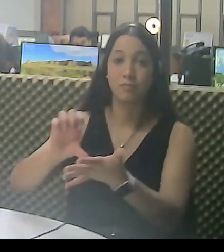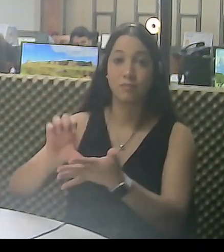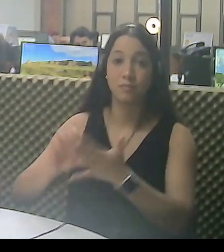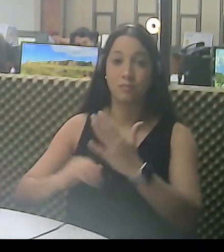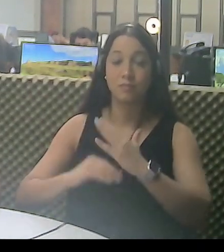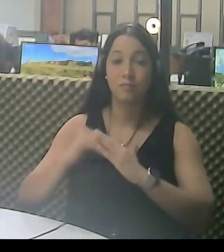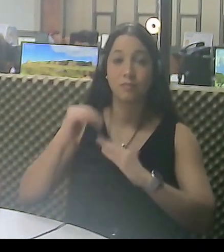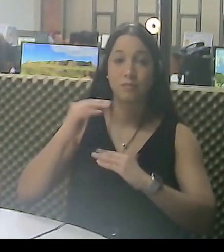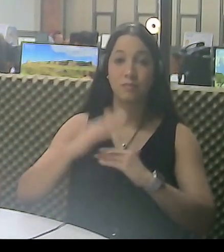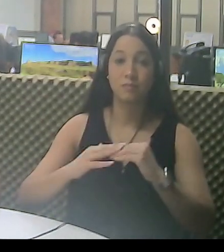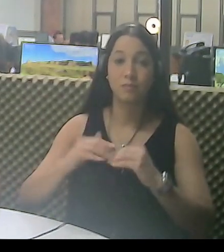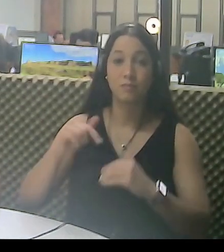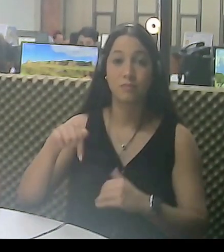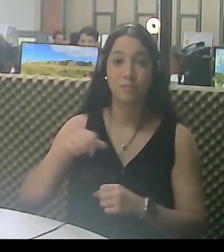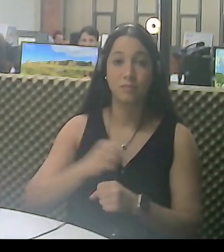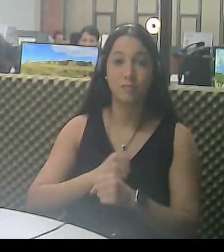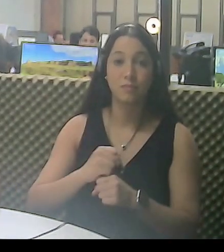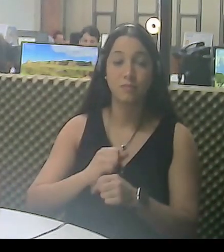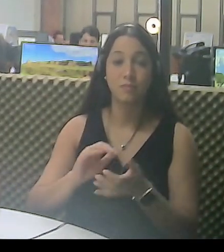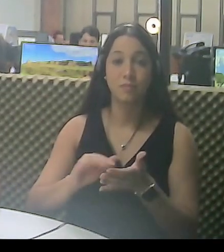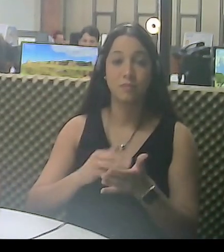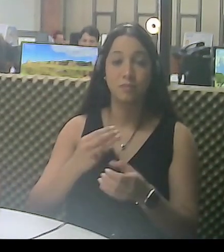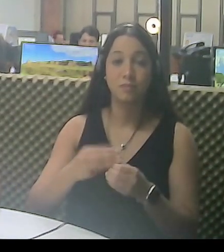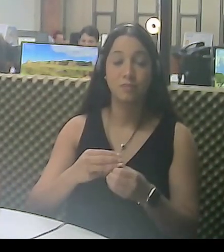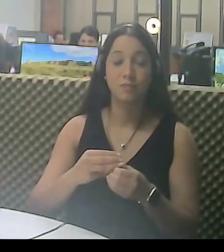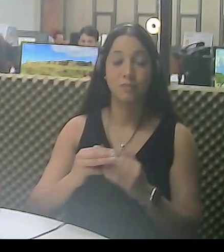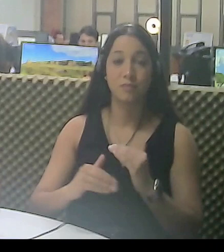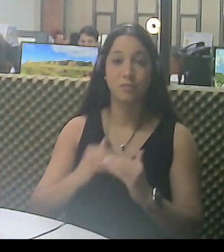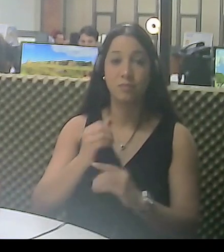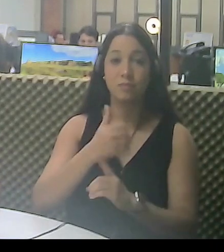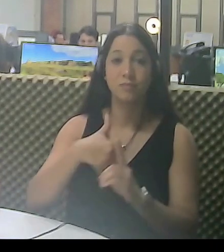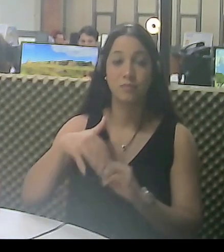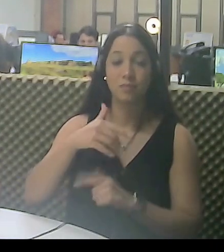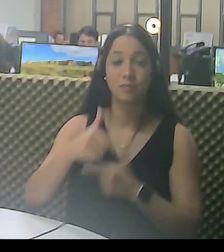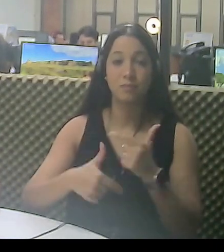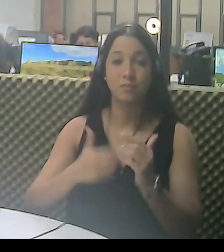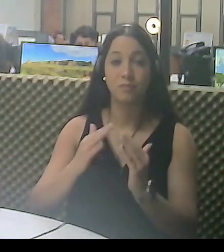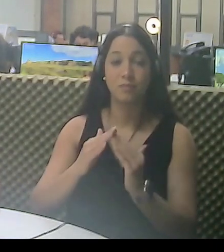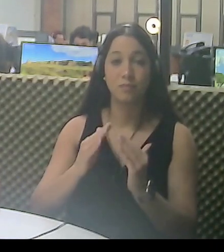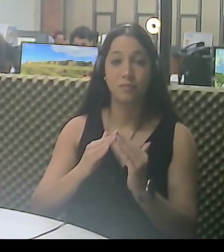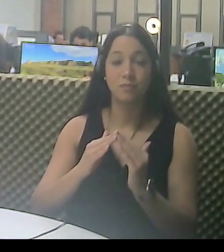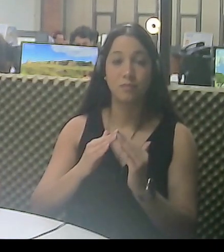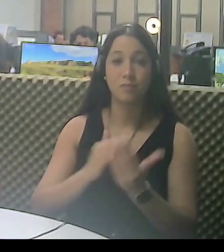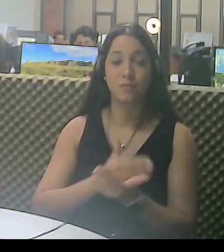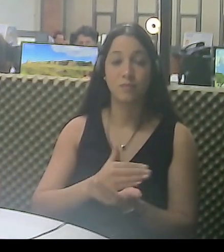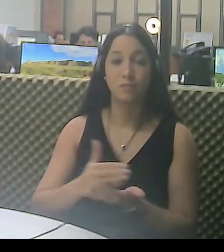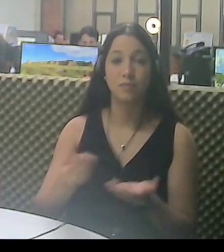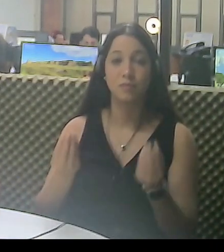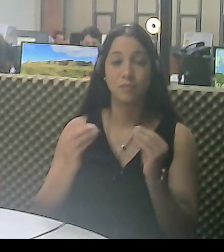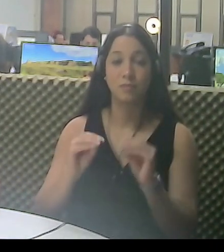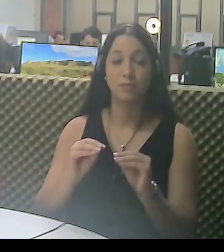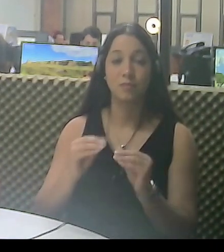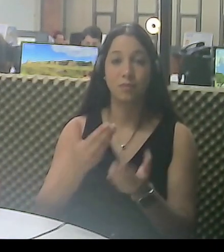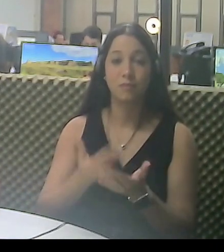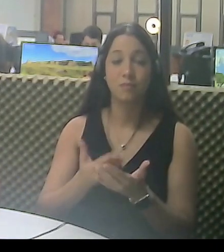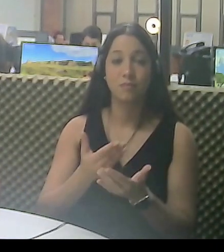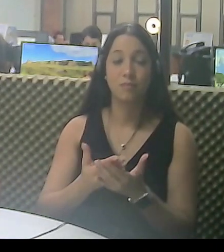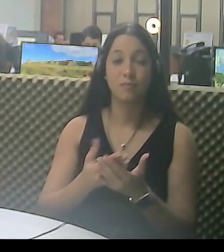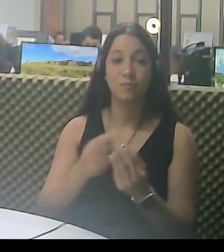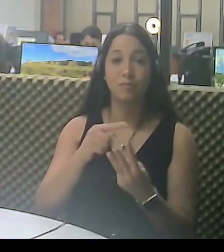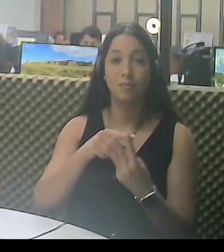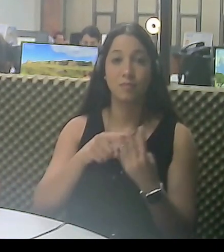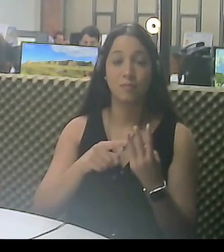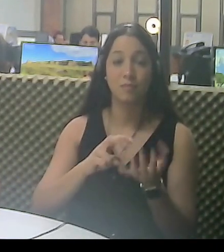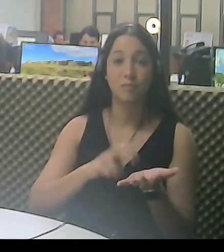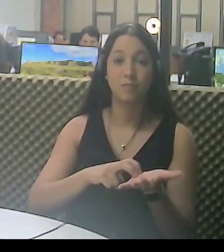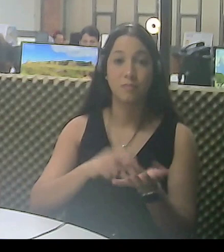profissionalizantes. Nesse ano, a Secretaria Municipal de Desenvolvimento Social, Trabalho e Habitação inicia a implantação das aulas nos três